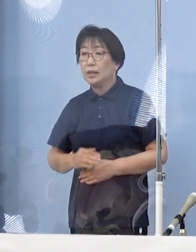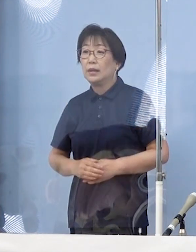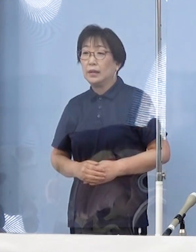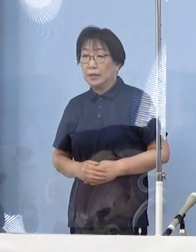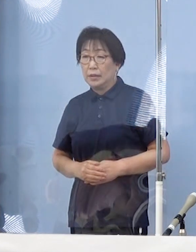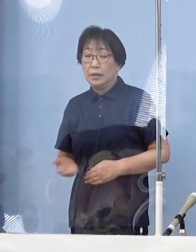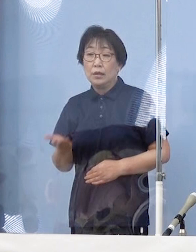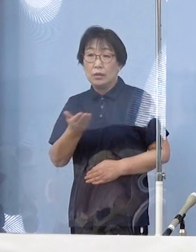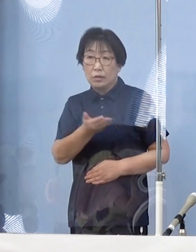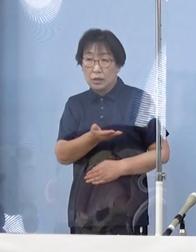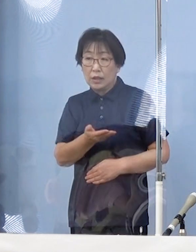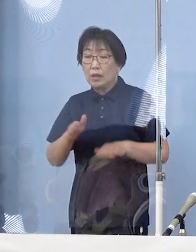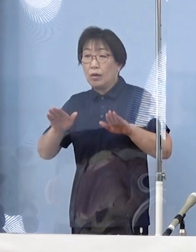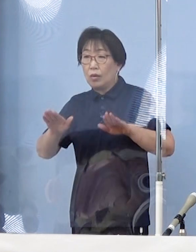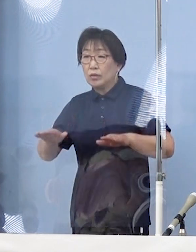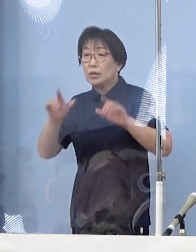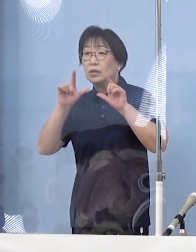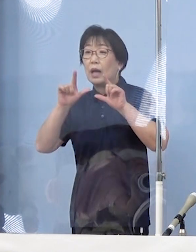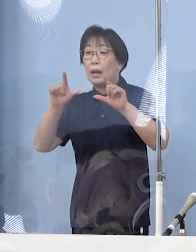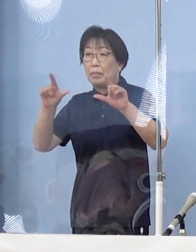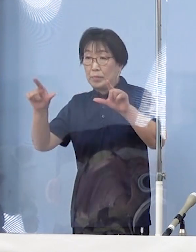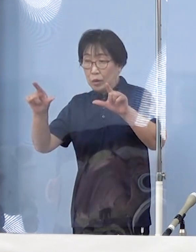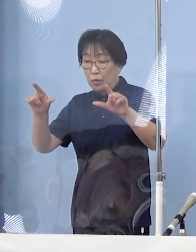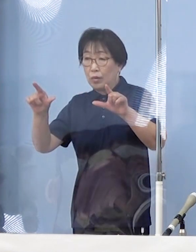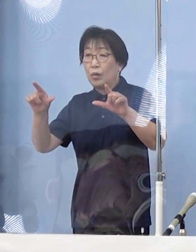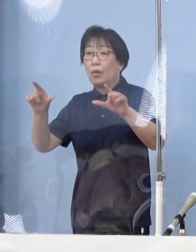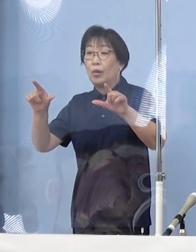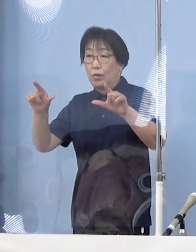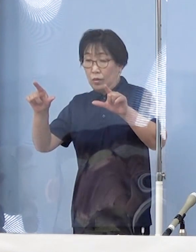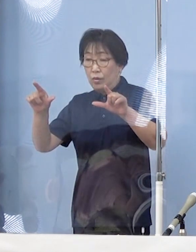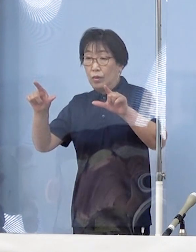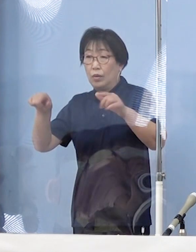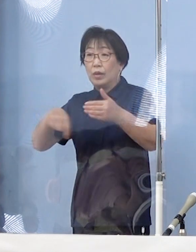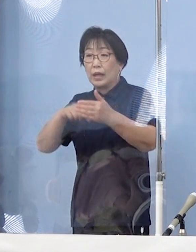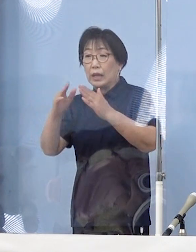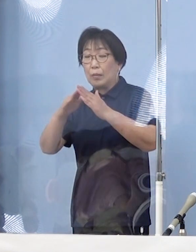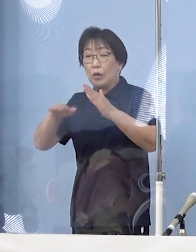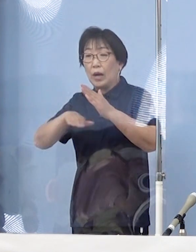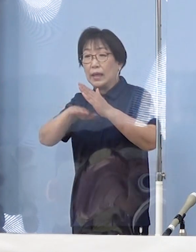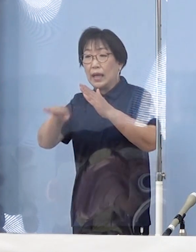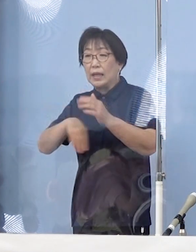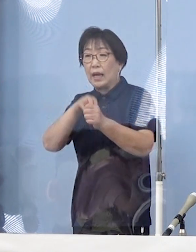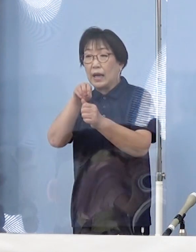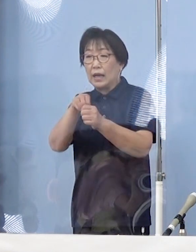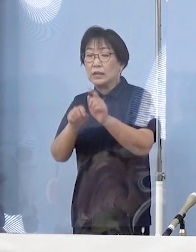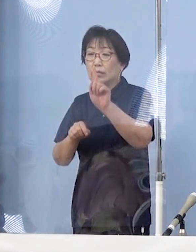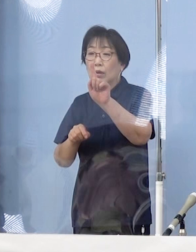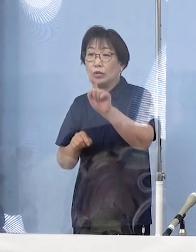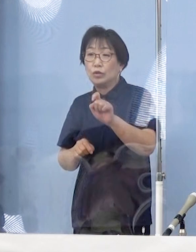次に、本日の発表の必要でも、家庭内感染が